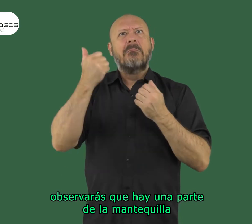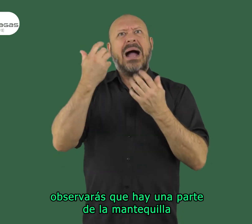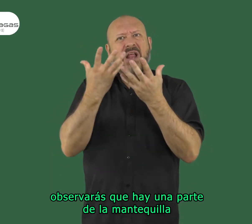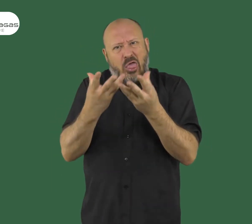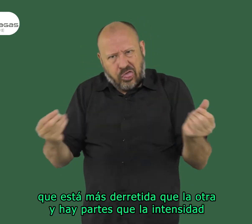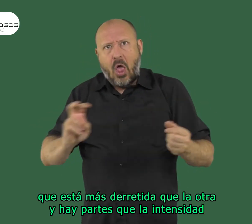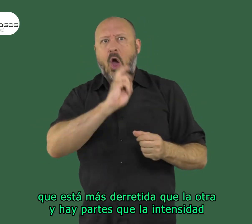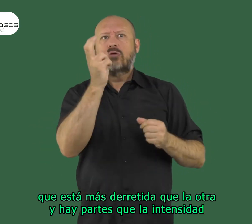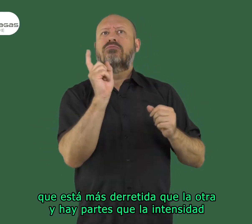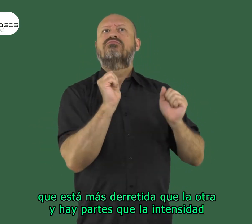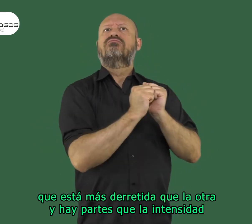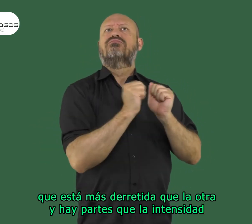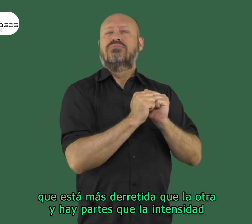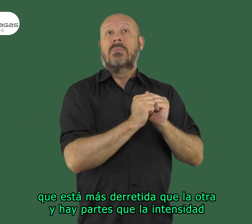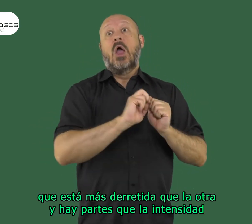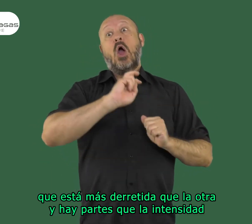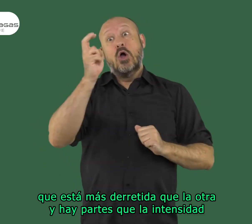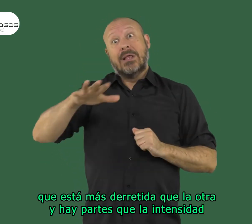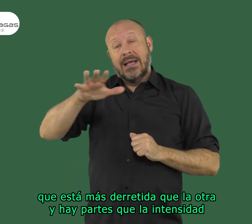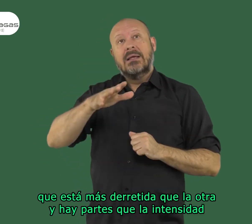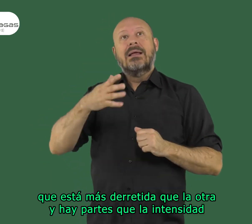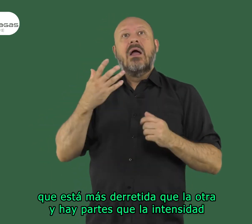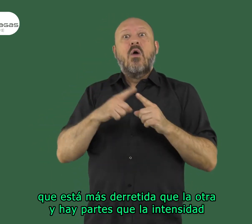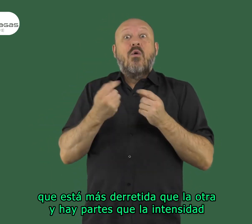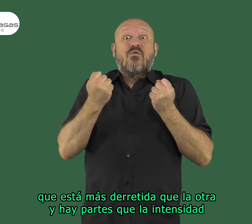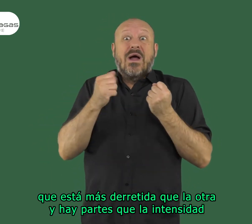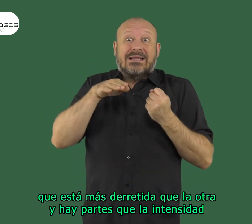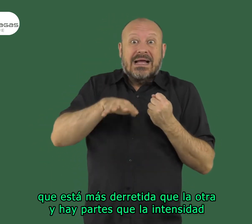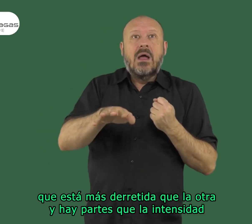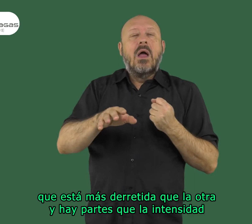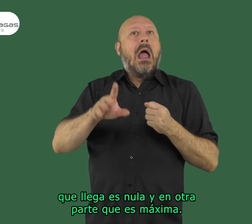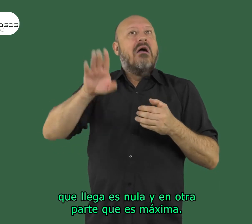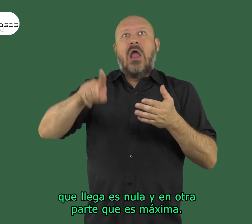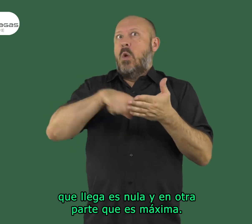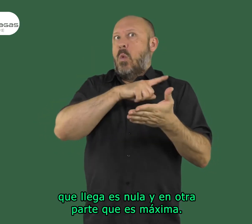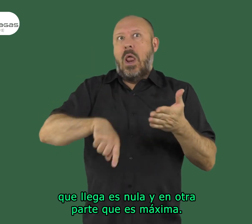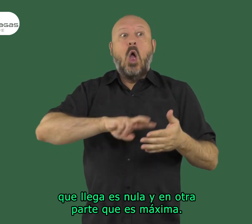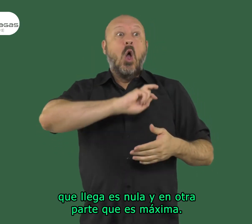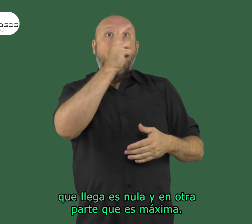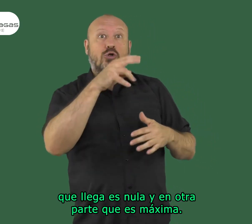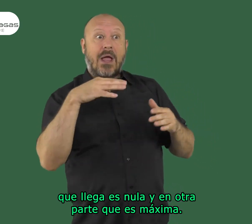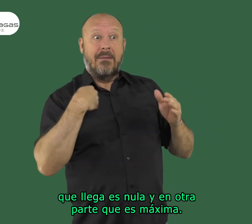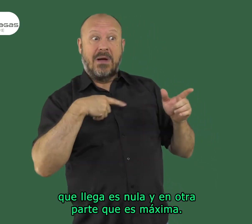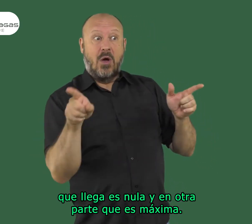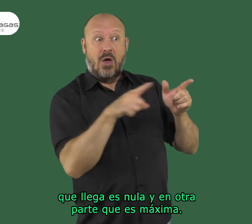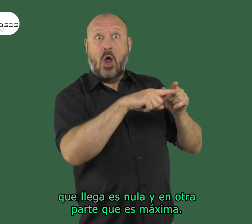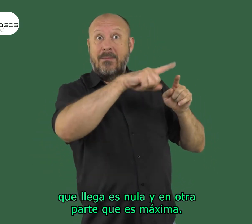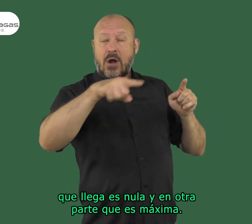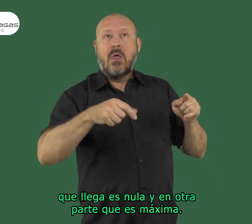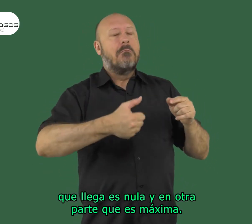de la mantequilla que está más derretida que la otra, y hay partes que la intensidad que llega es nula y en